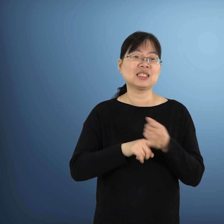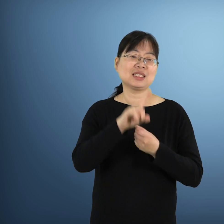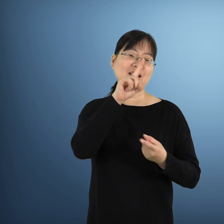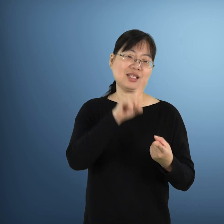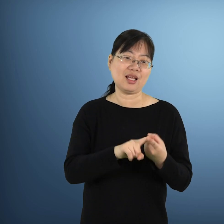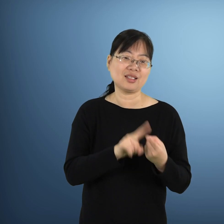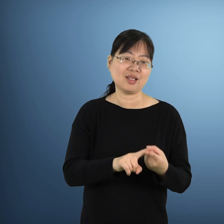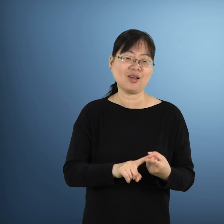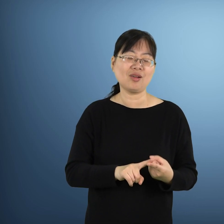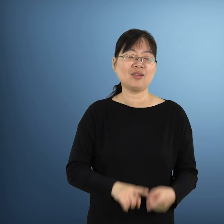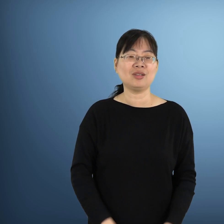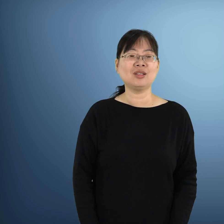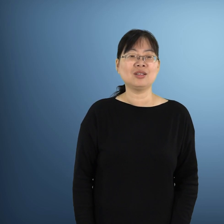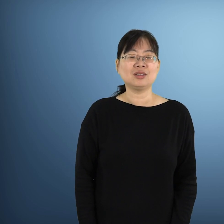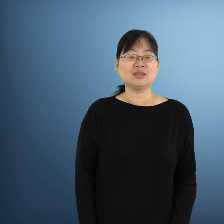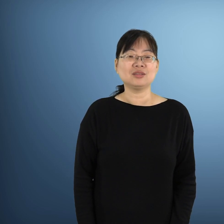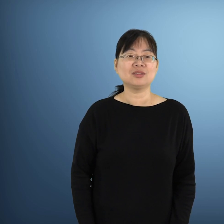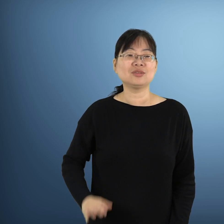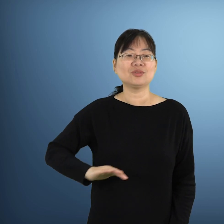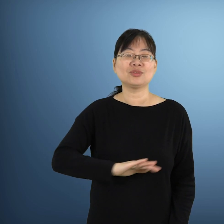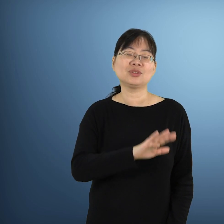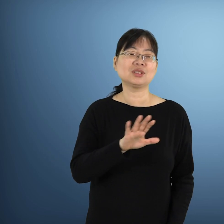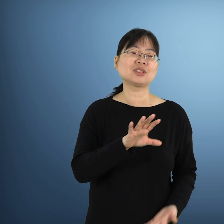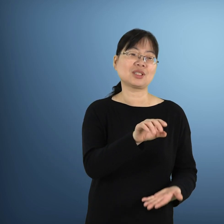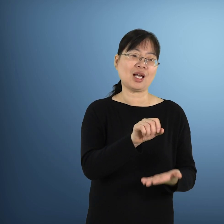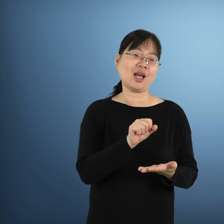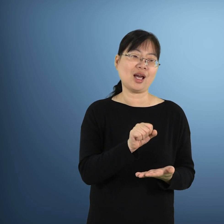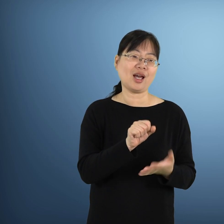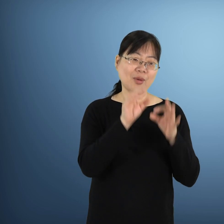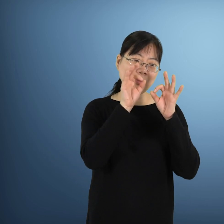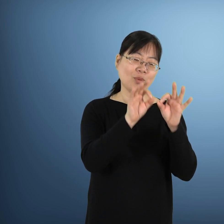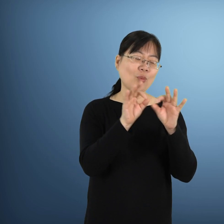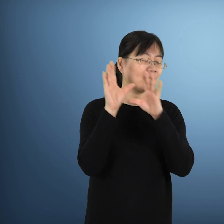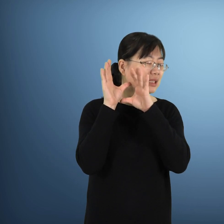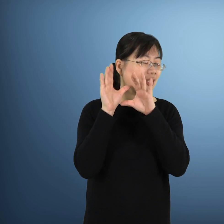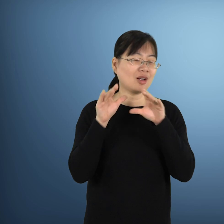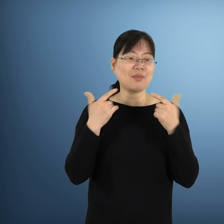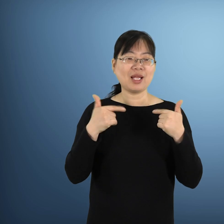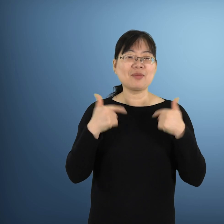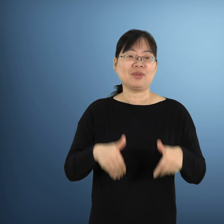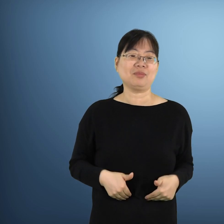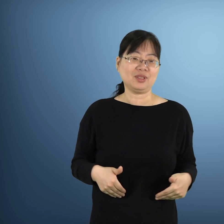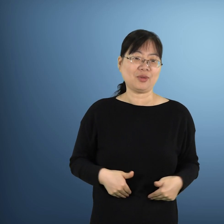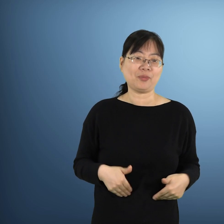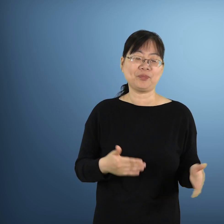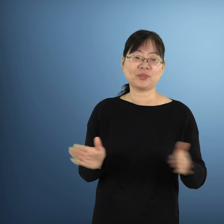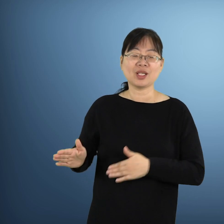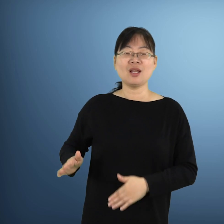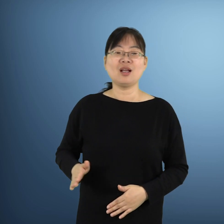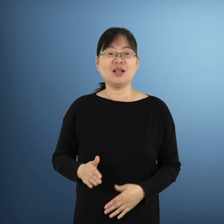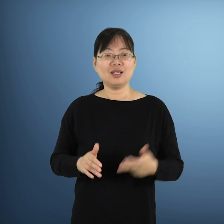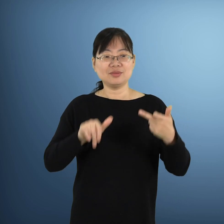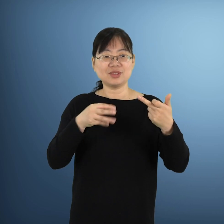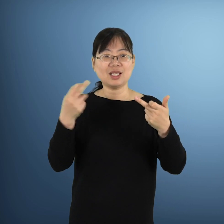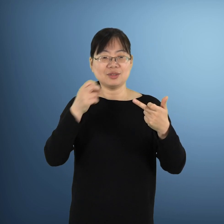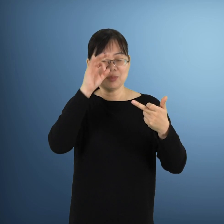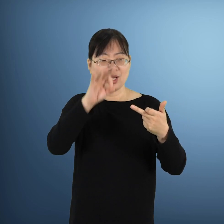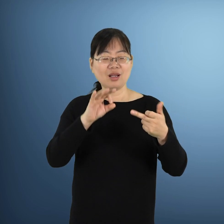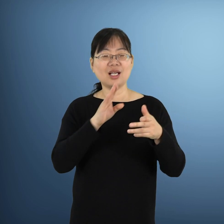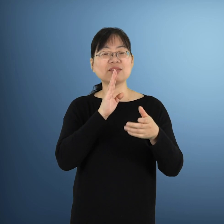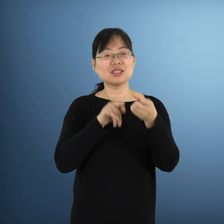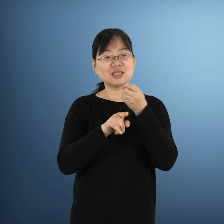그래서 우리가 진리로. 근데 여기 17절을 다시 보세요. 그들을 진리로 어떻게